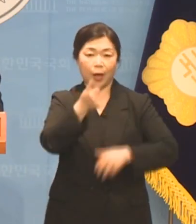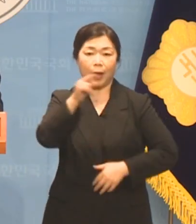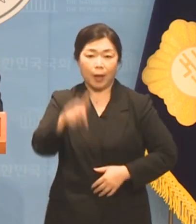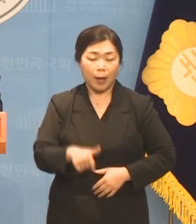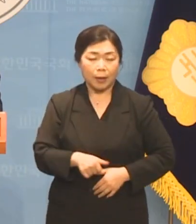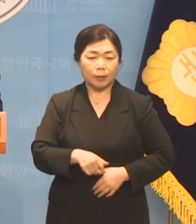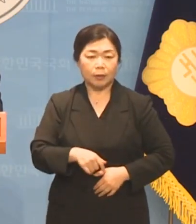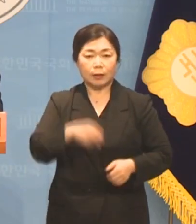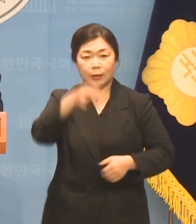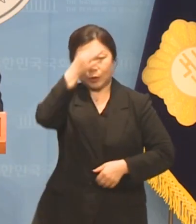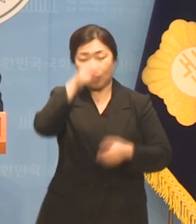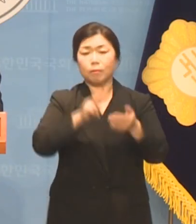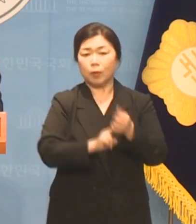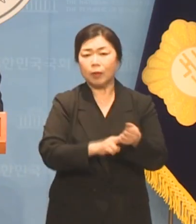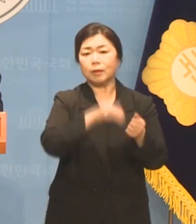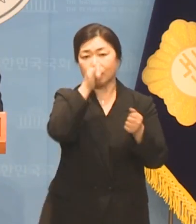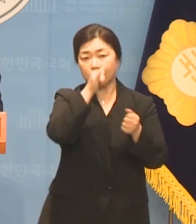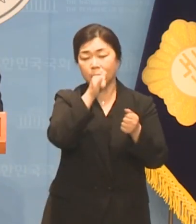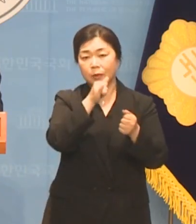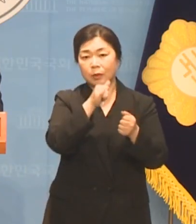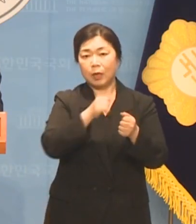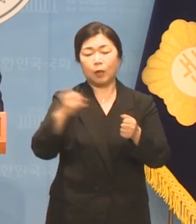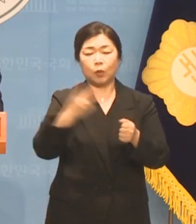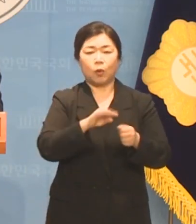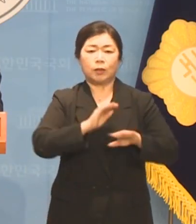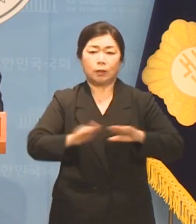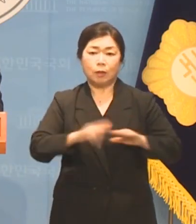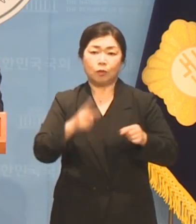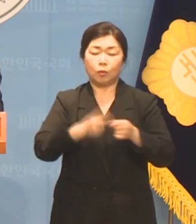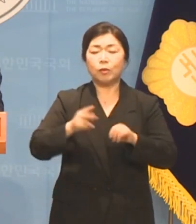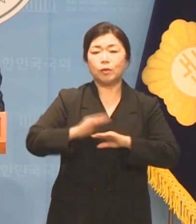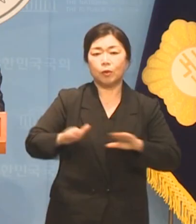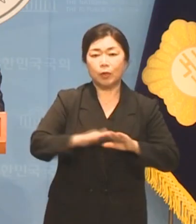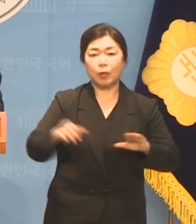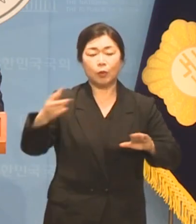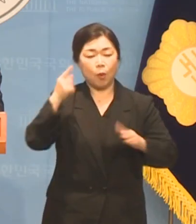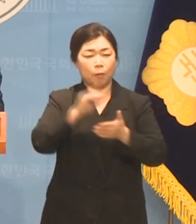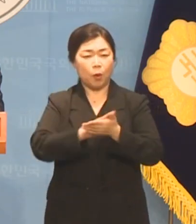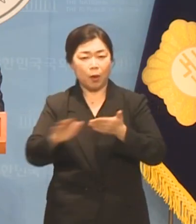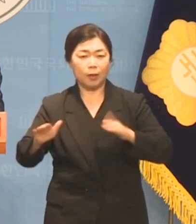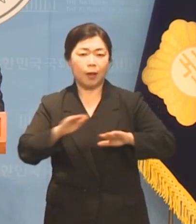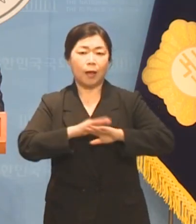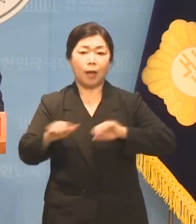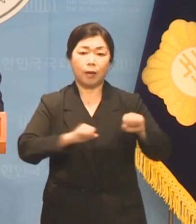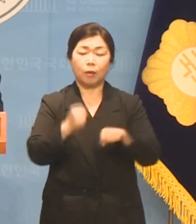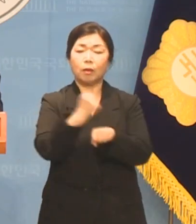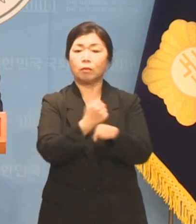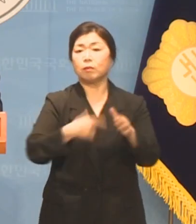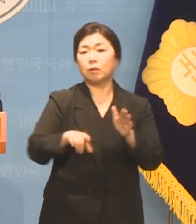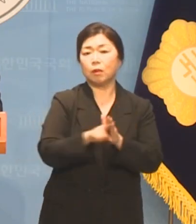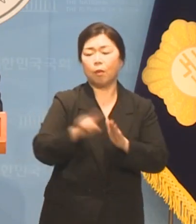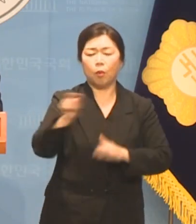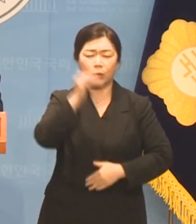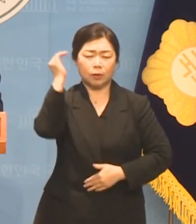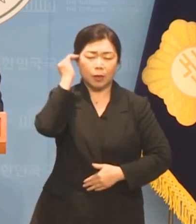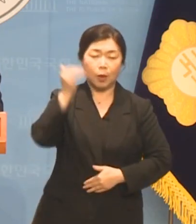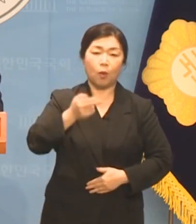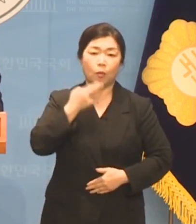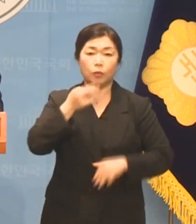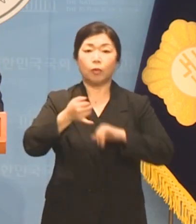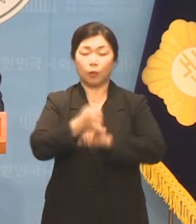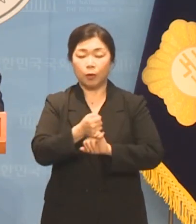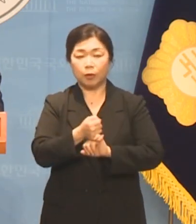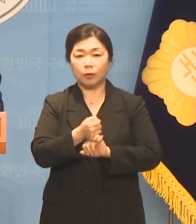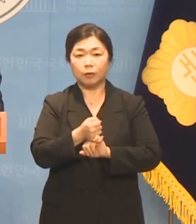제약도 없도록 하겠습니다. 농축, 재처리를 포함해 우리의 평화적 핵 활동에 어떤 장애도 없도록 하겠습니다.